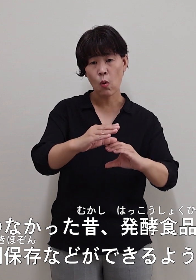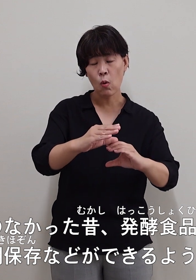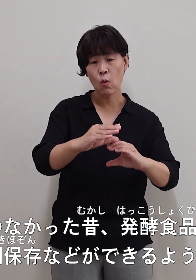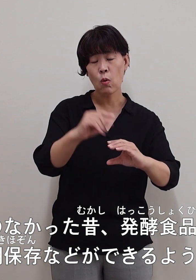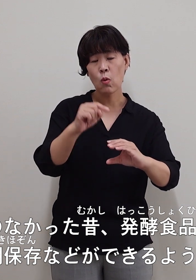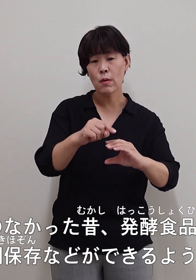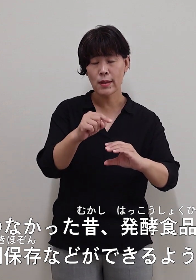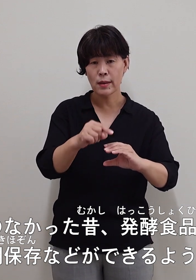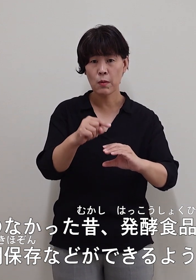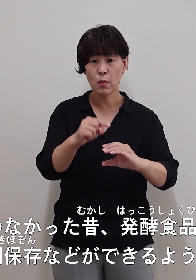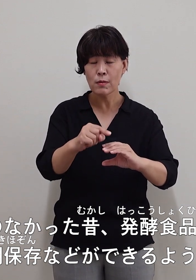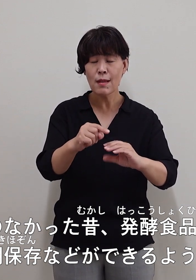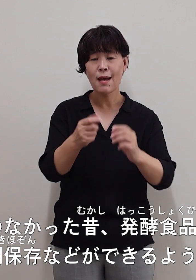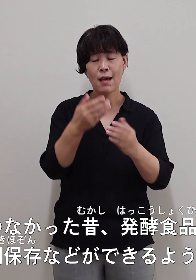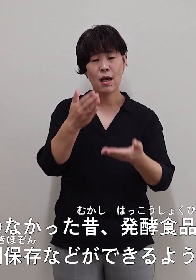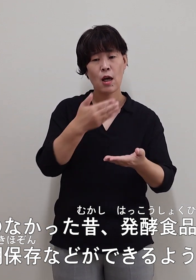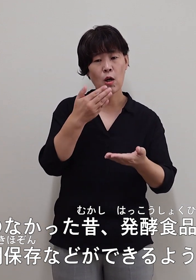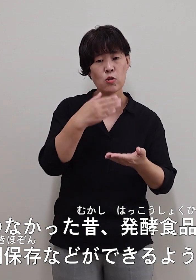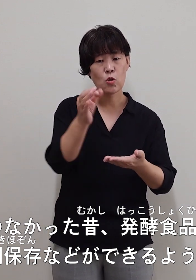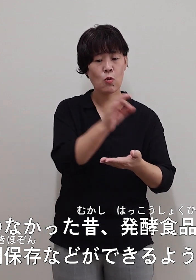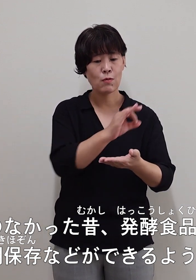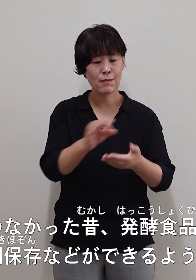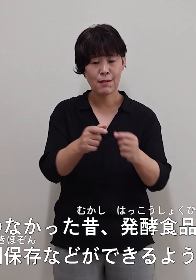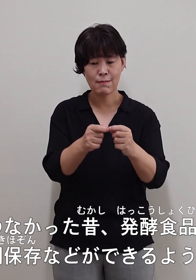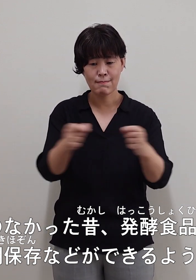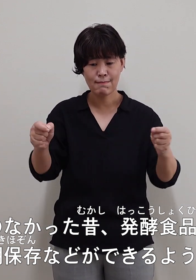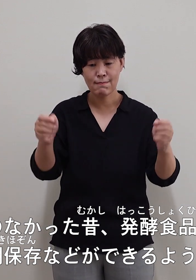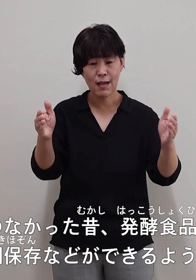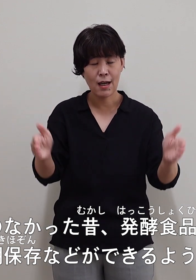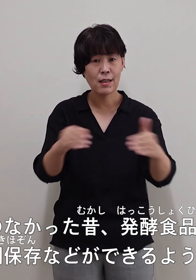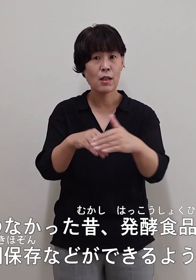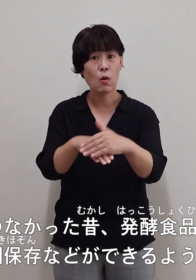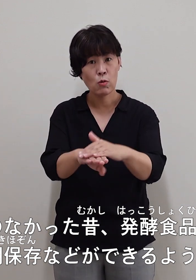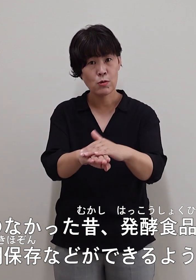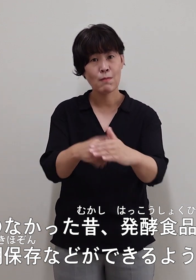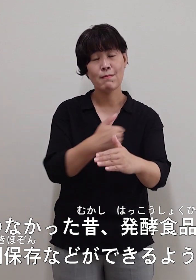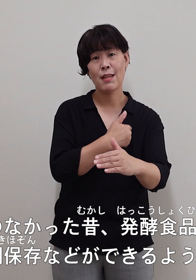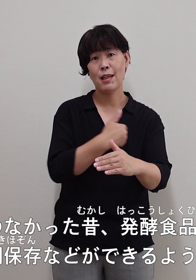の長期保存などができるようになりました。